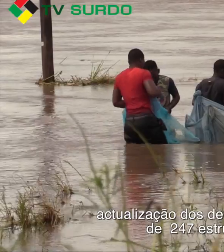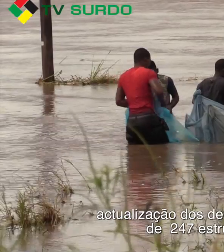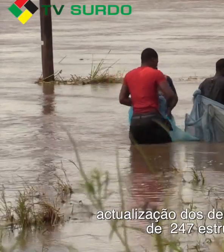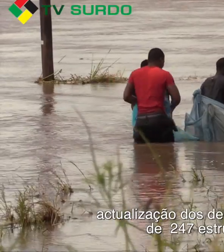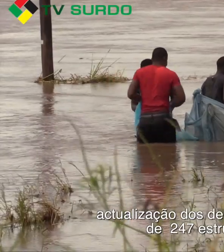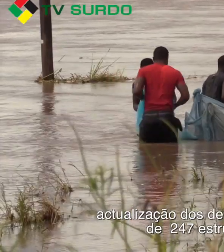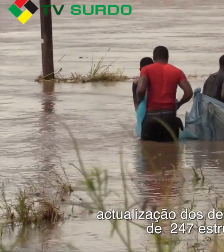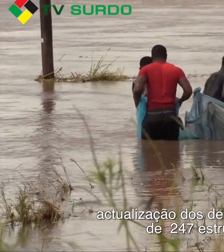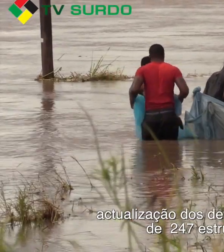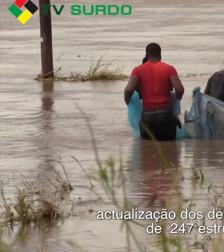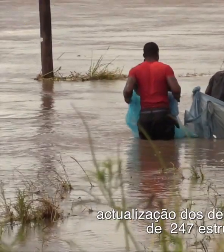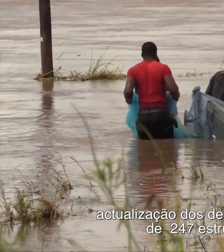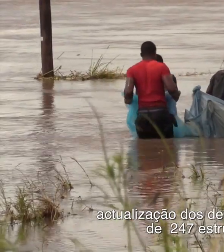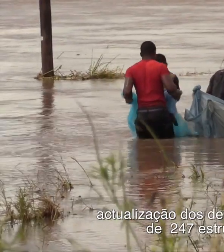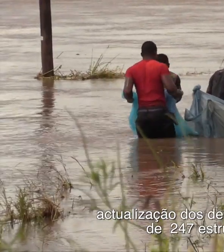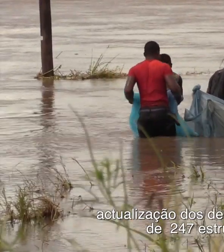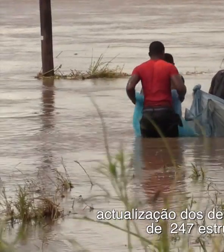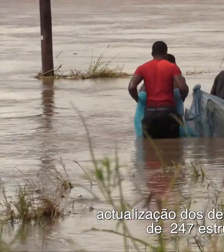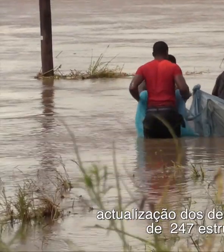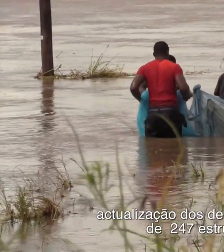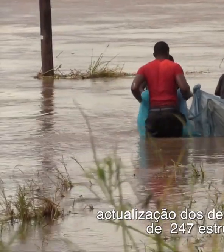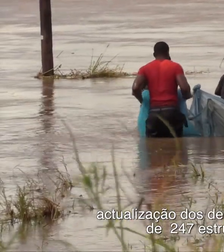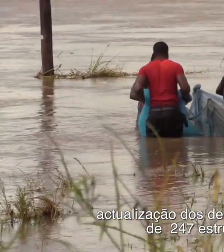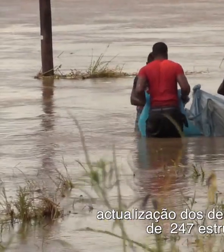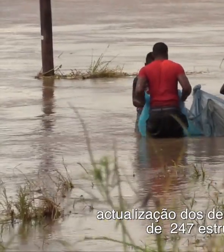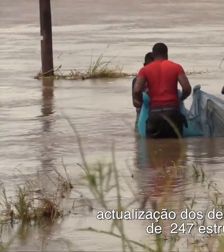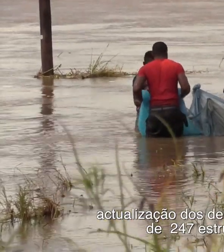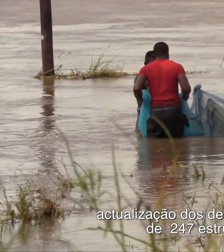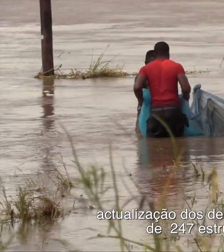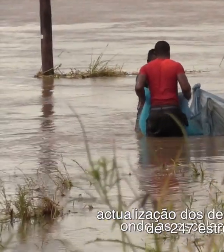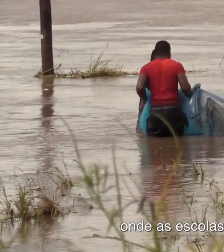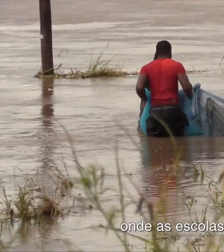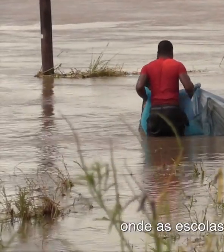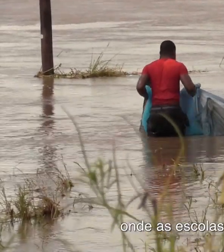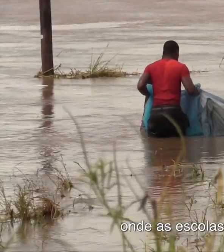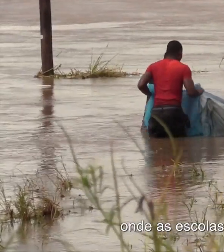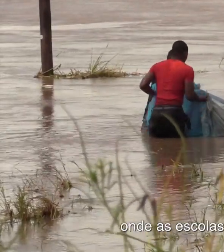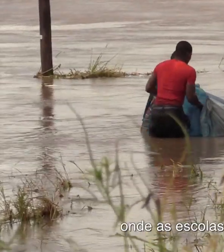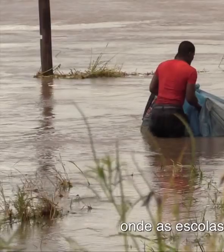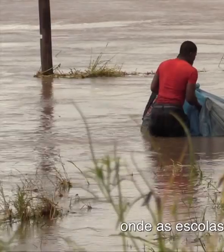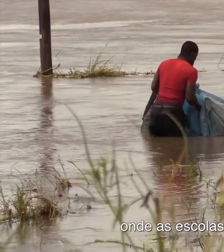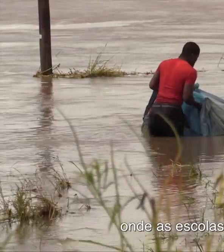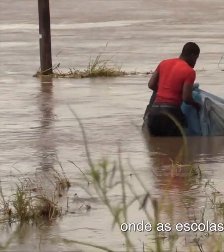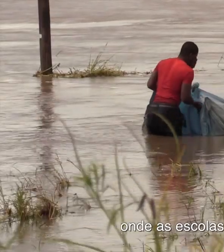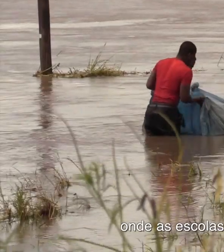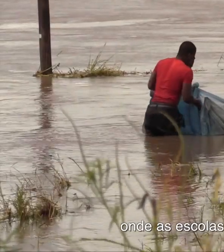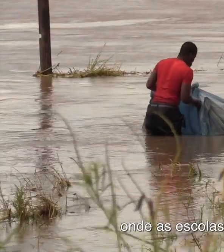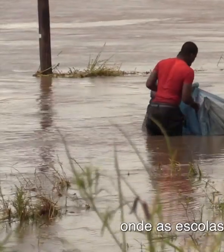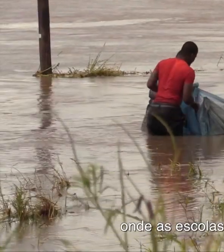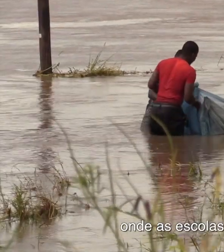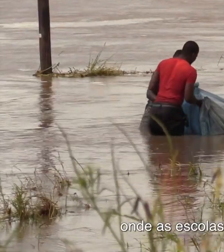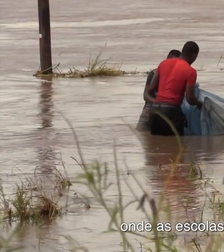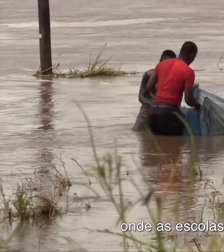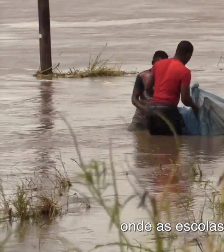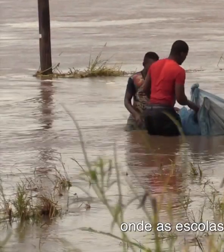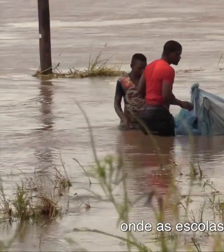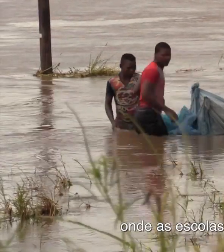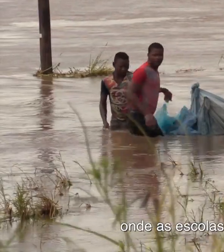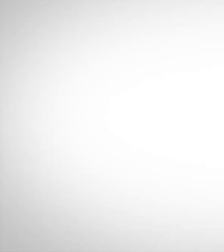com a construção de 247 estruturas temporais onde as escolas foram destruídas.